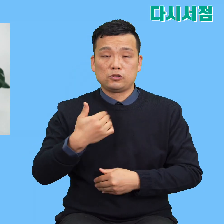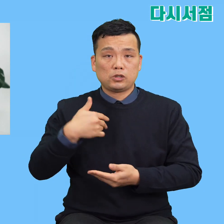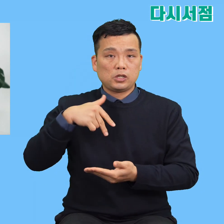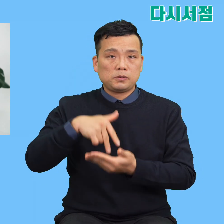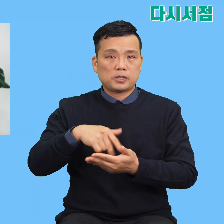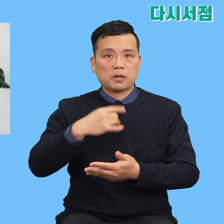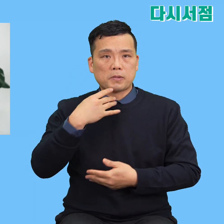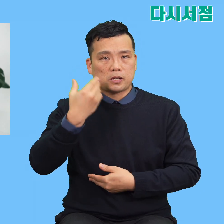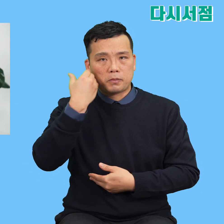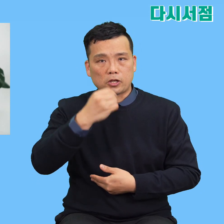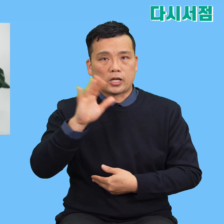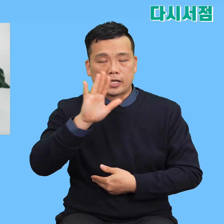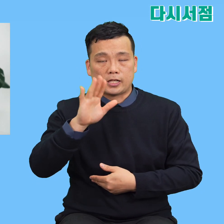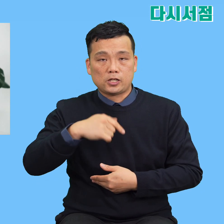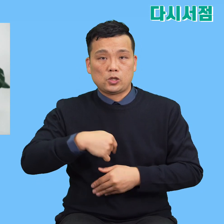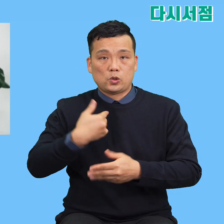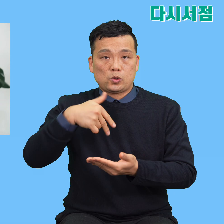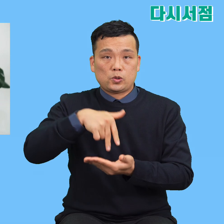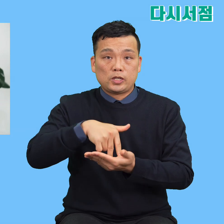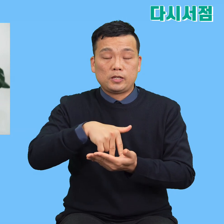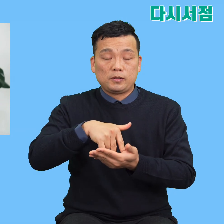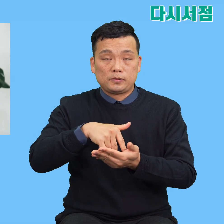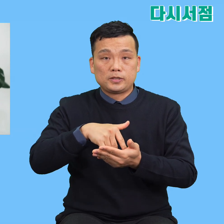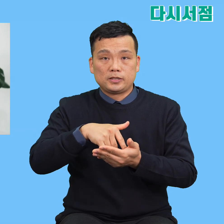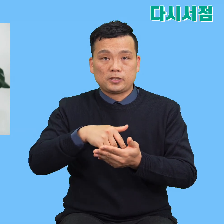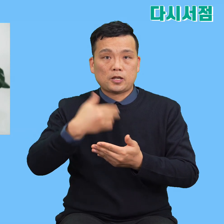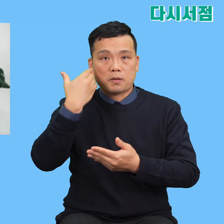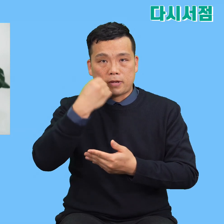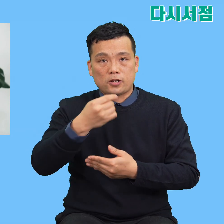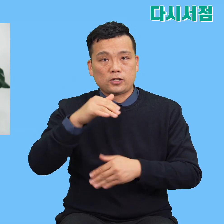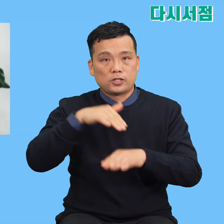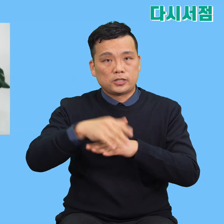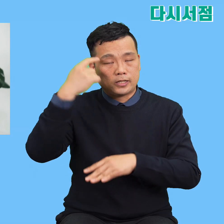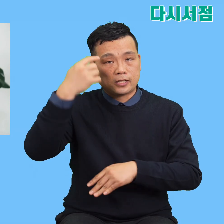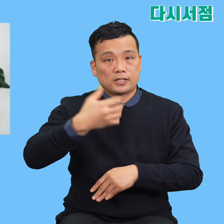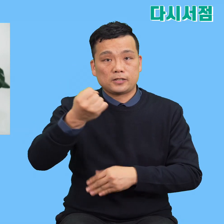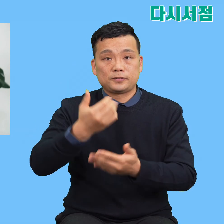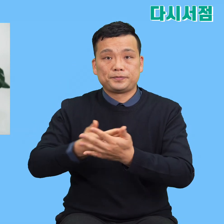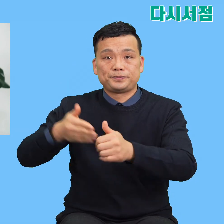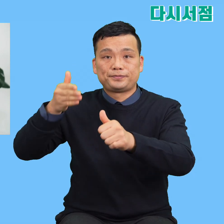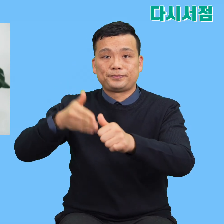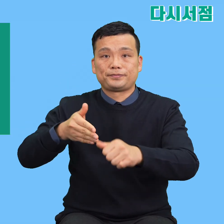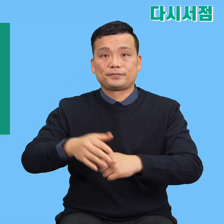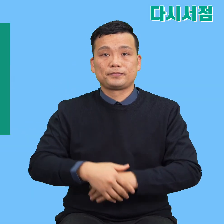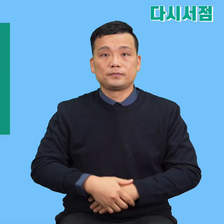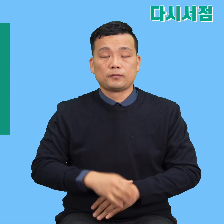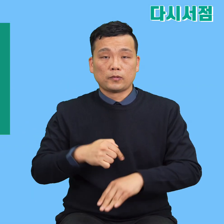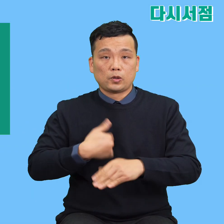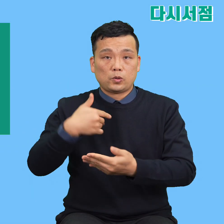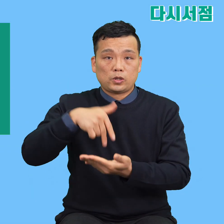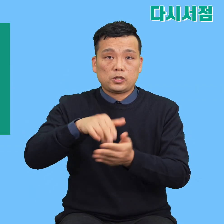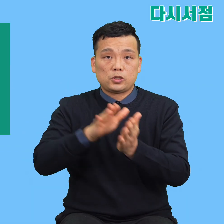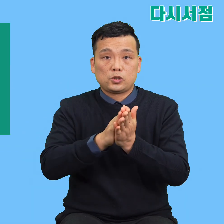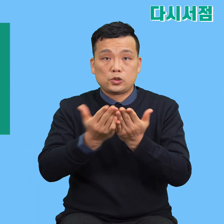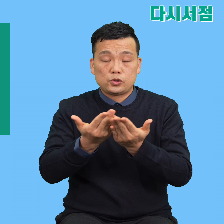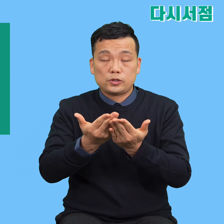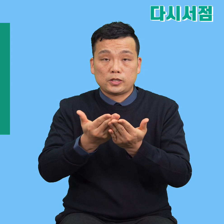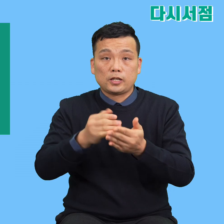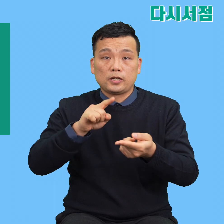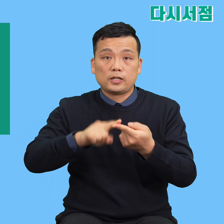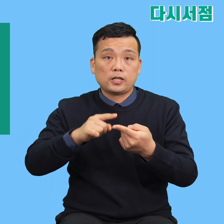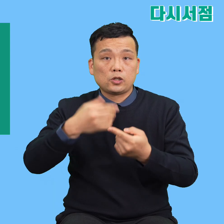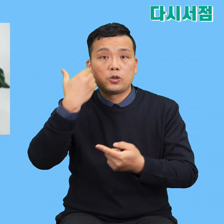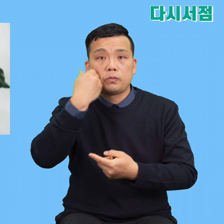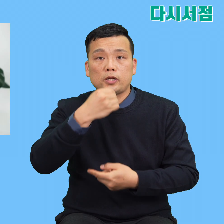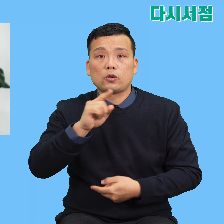저희만의 매력이라고 하기보다는 독립 서점의 매력이라고 조금 더 크게 가지고 가면 좋을 것 같습니다. 독립출판의 매력이